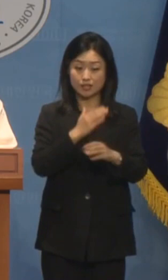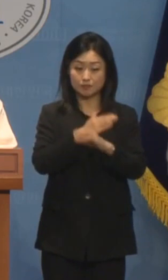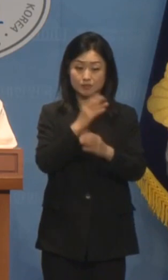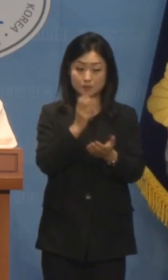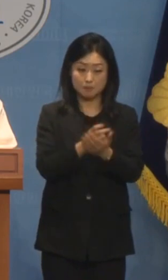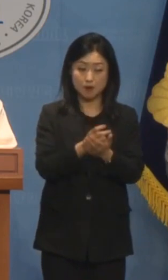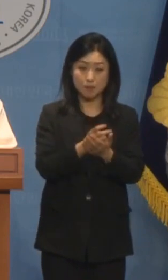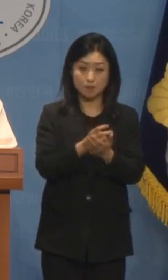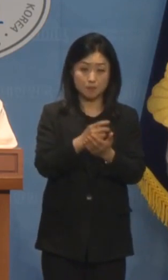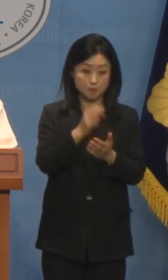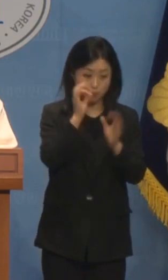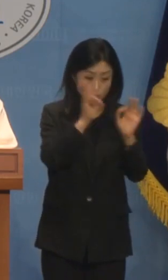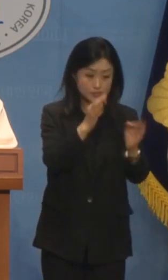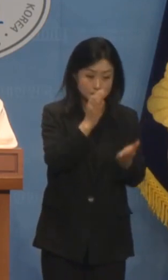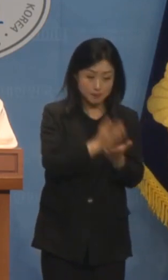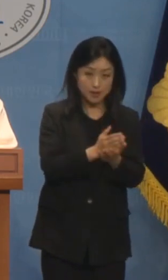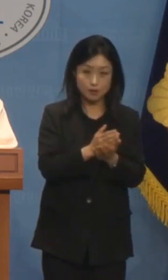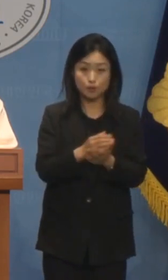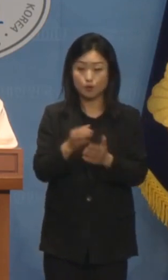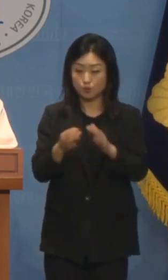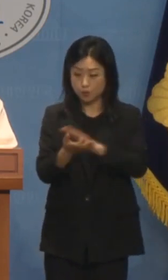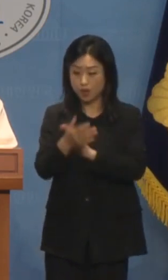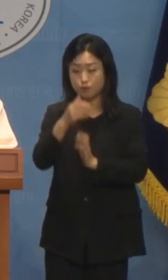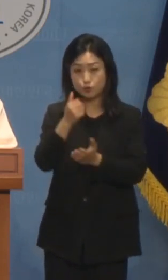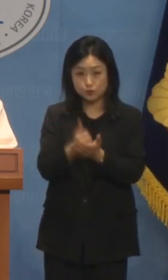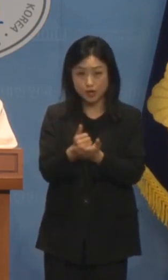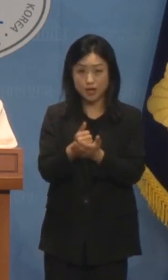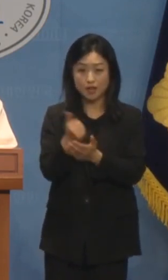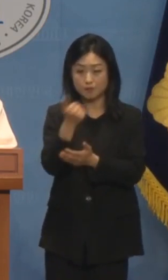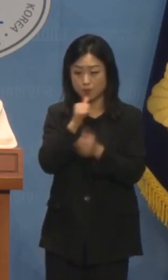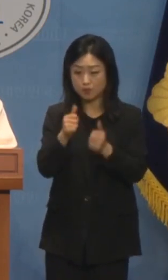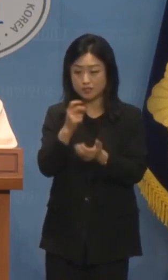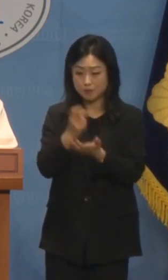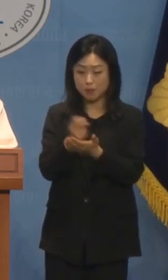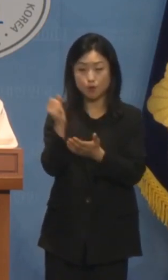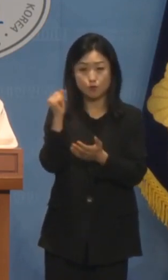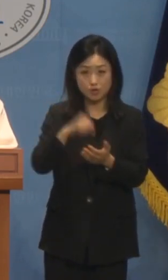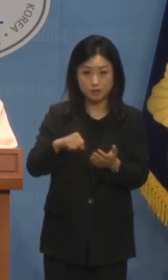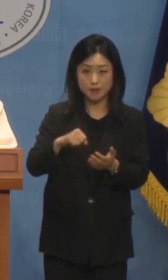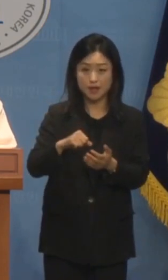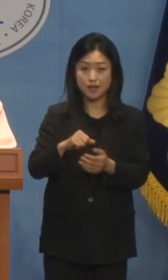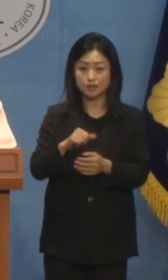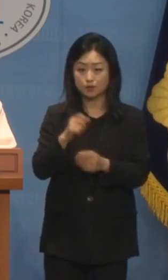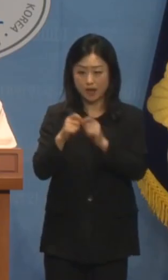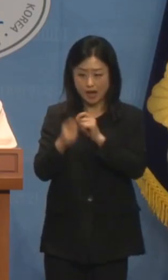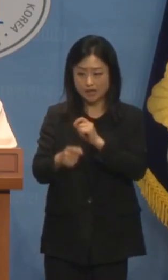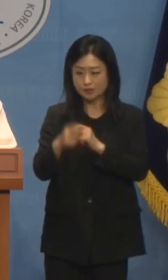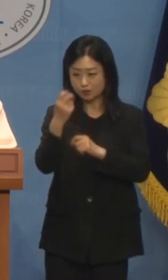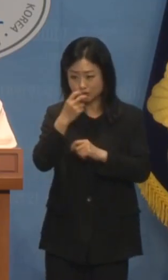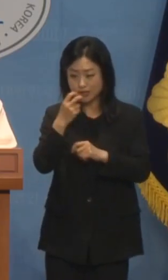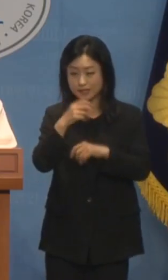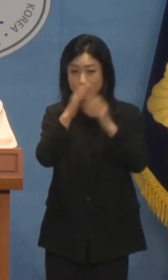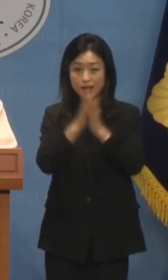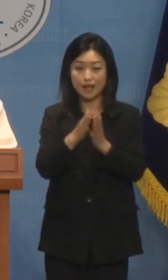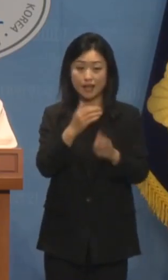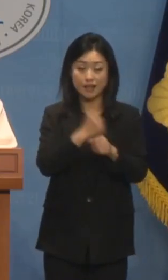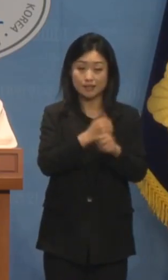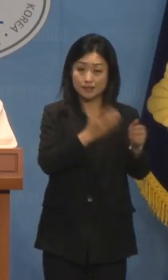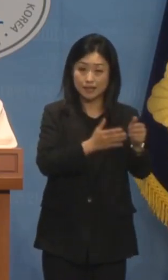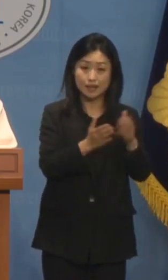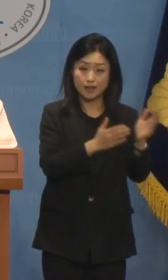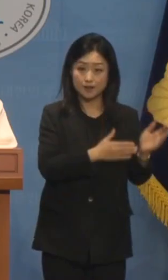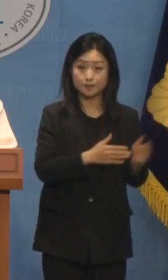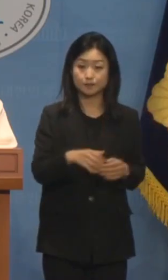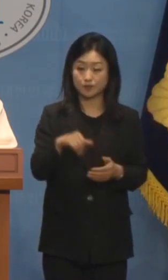말고 뇌물죄, 알선수재, 증거인멸, 변호사법 위반도 다시 수사하라. 하나, 취재영 목사가 김건희에게 준